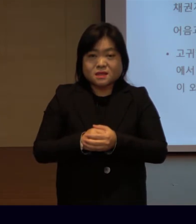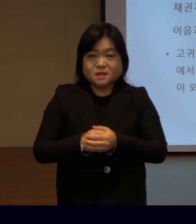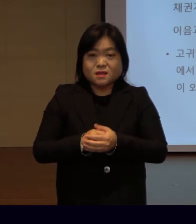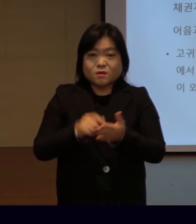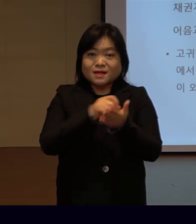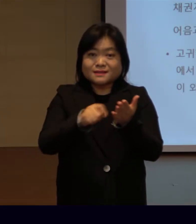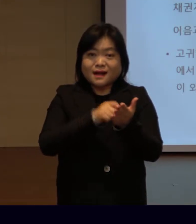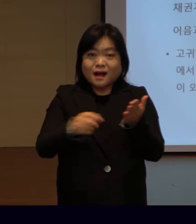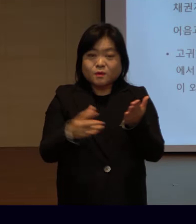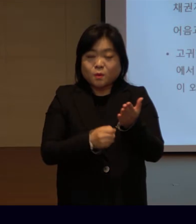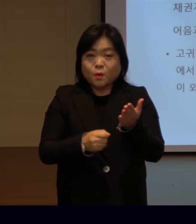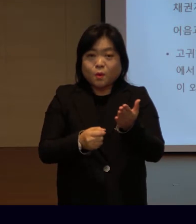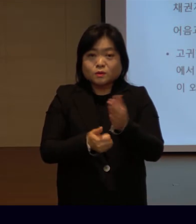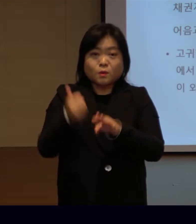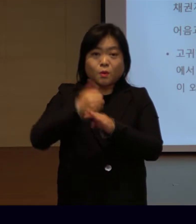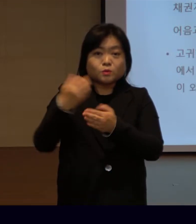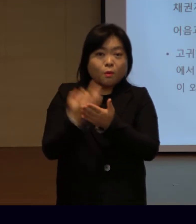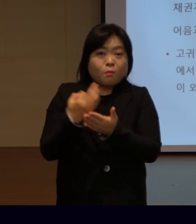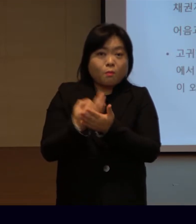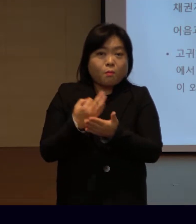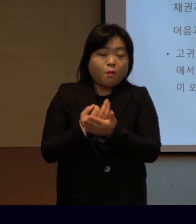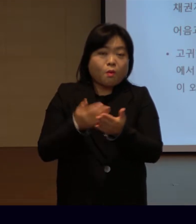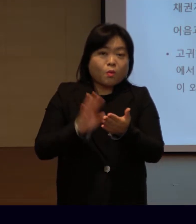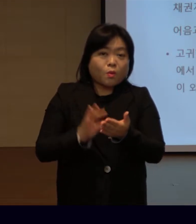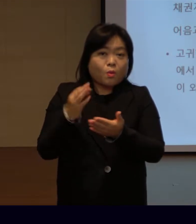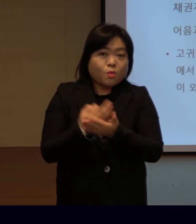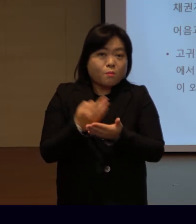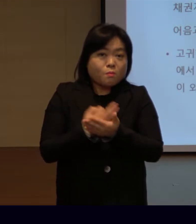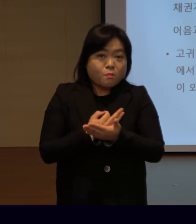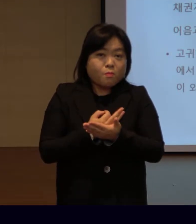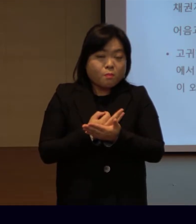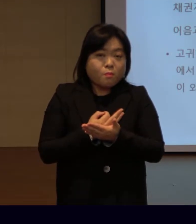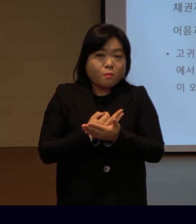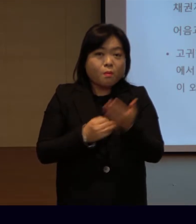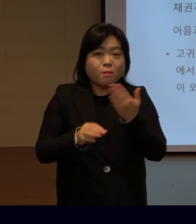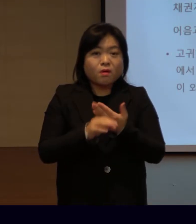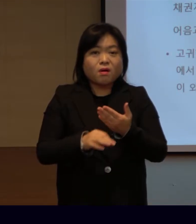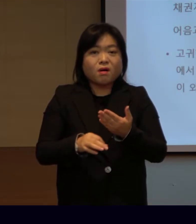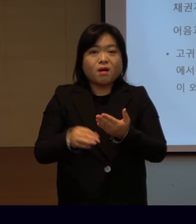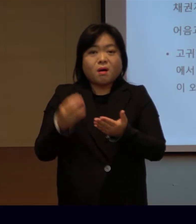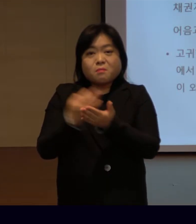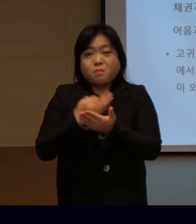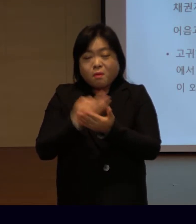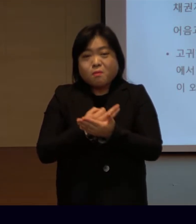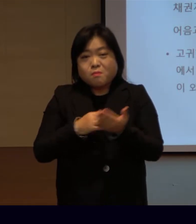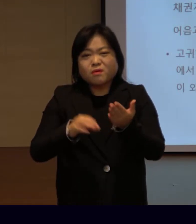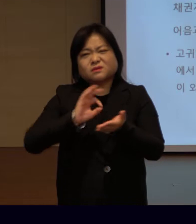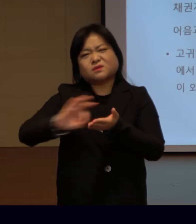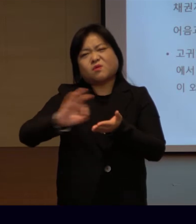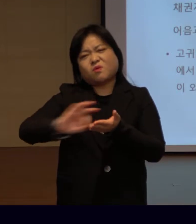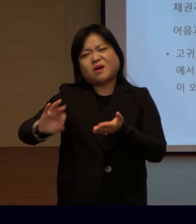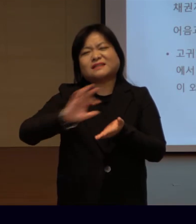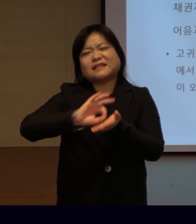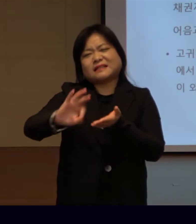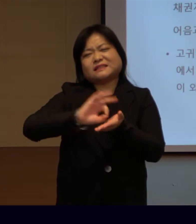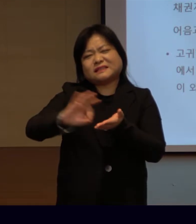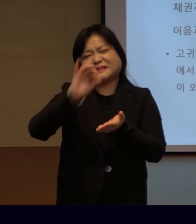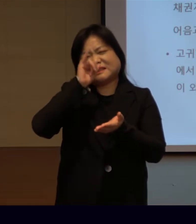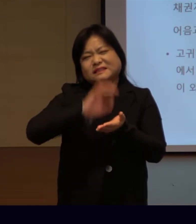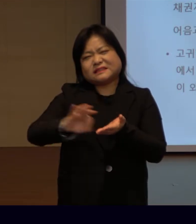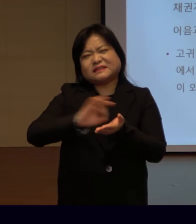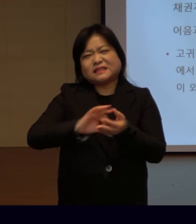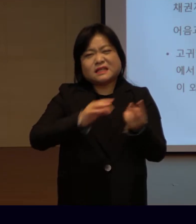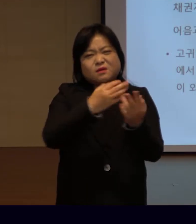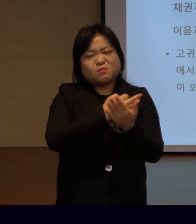해서 돈을 좀 벌어도, 이 사람은 돈을 벌면, 일을 벌면 이 일을 써요. 쓸데없는 사치라고. 아까 사진에서